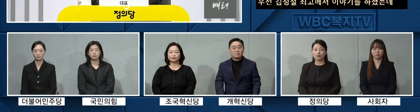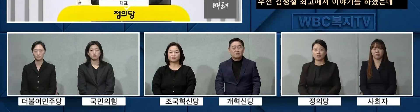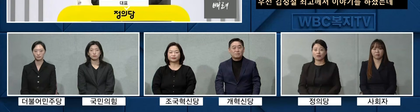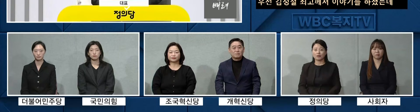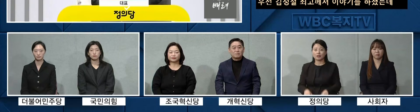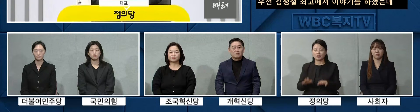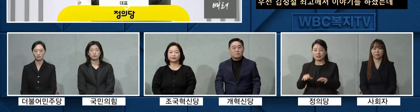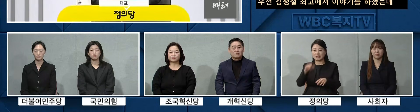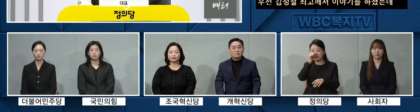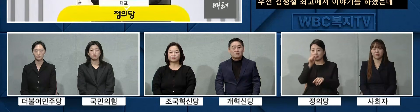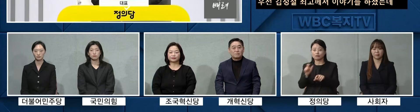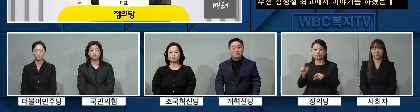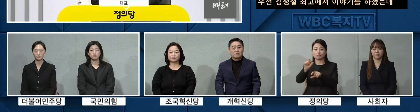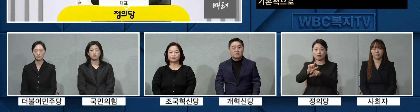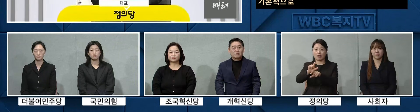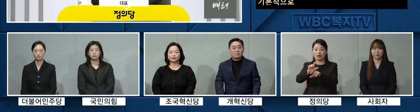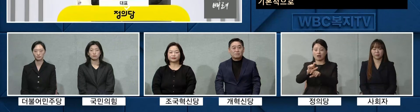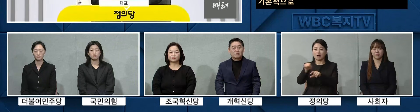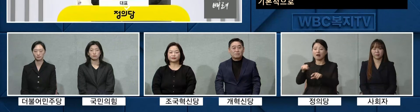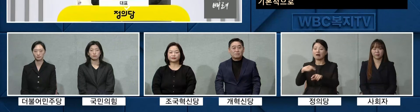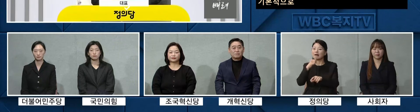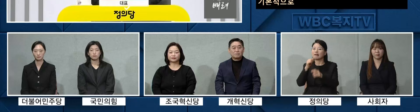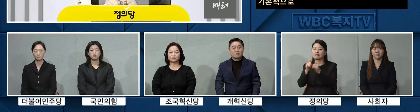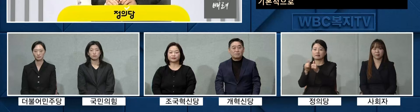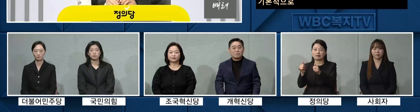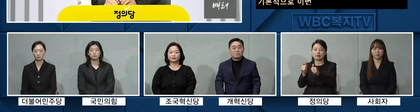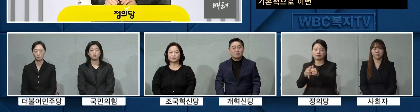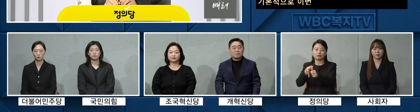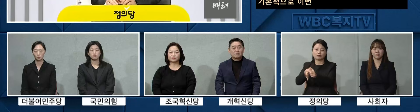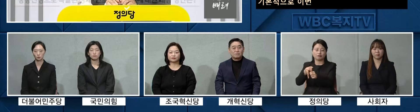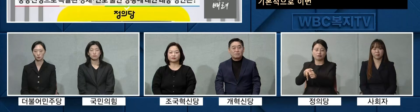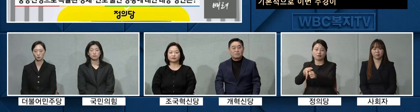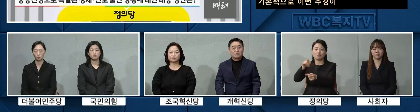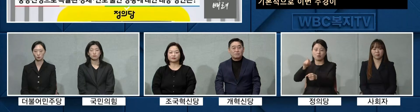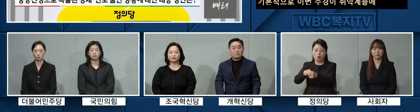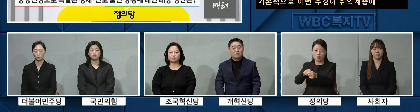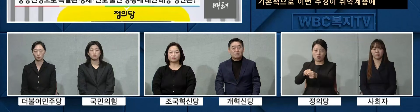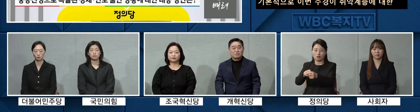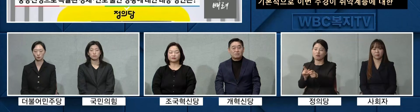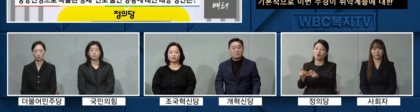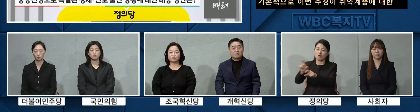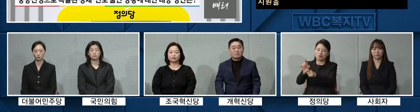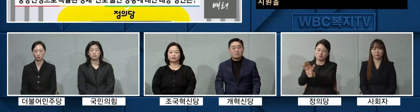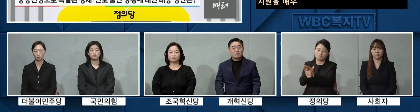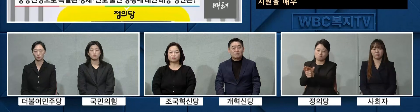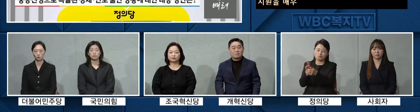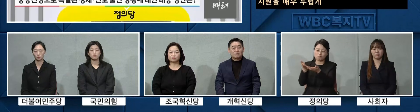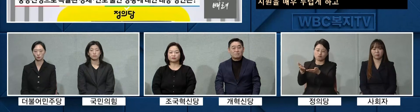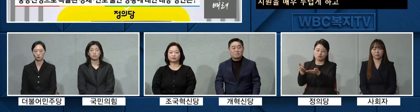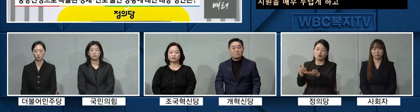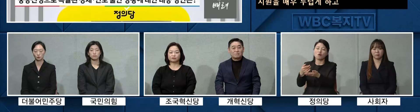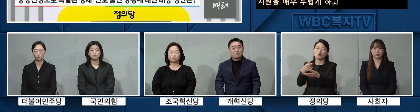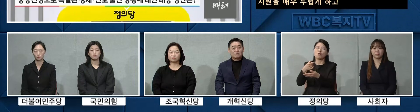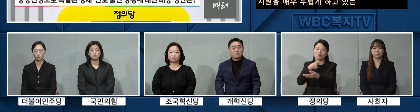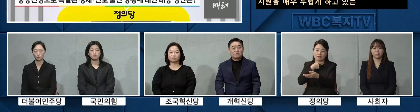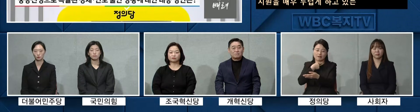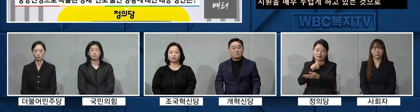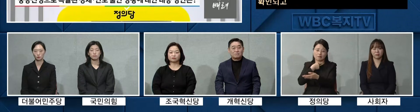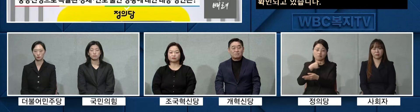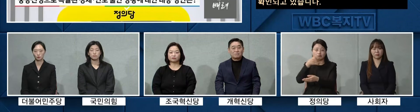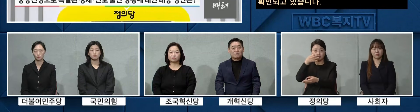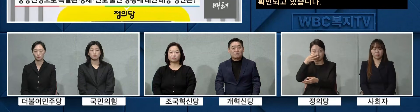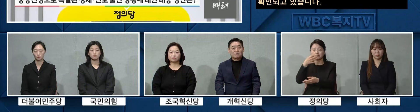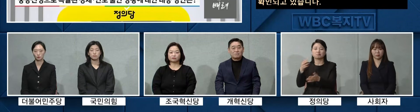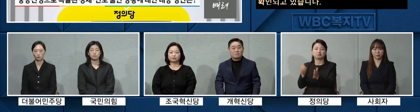이번 추경이 취약계층에 대한 지원을 매우 두텁게 하고 있는 것으로 확인되고 있습니다. 이